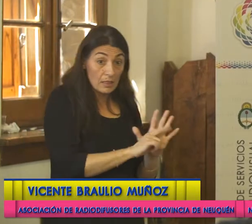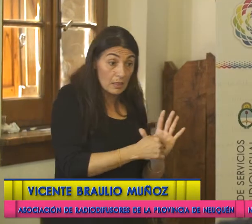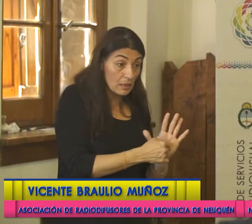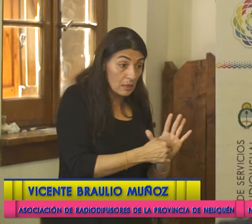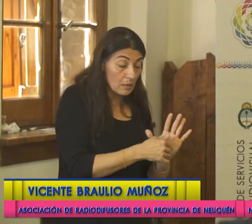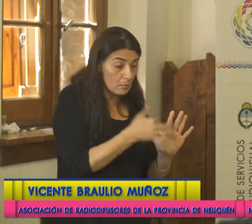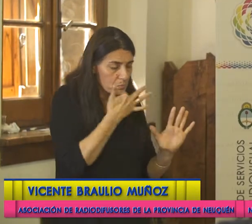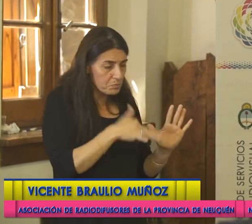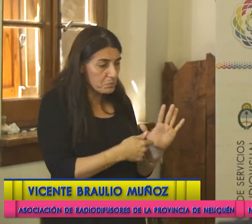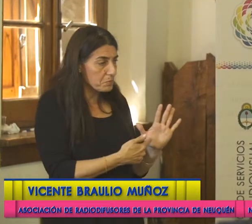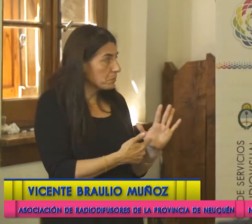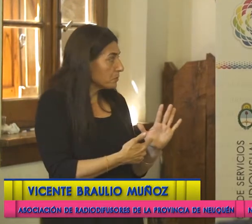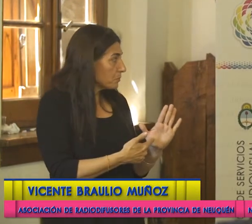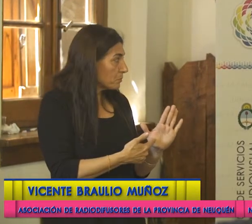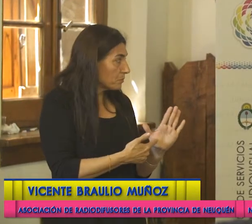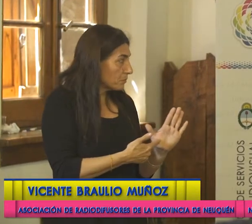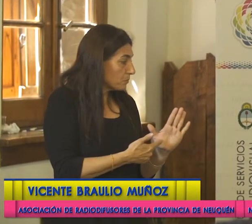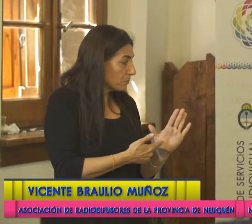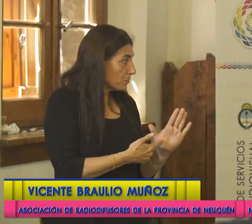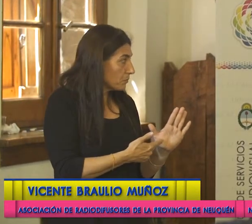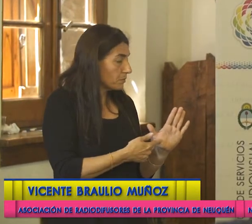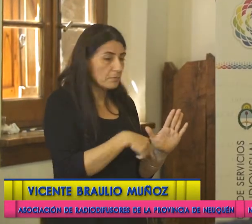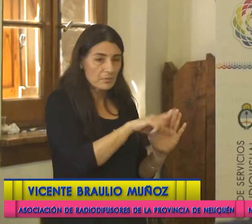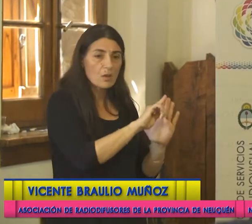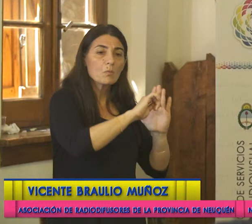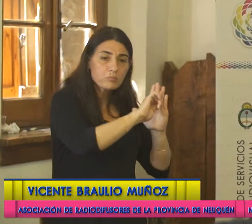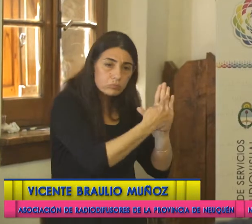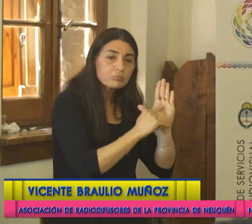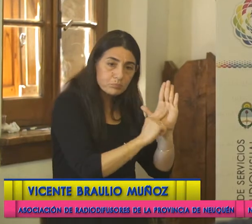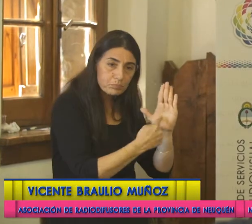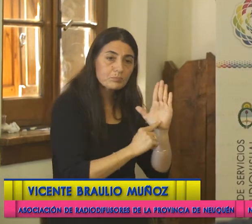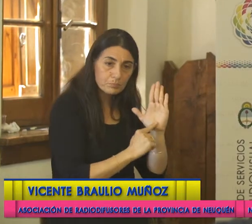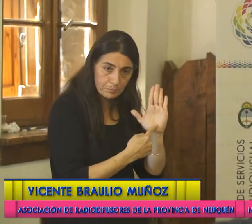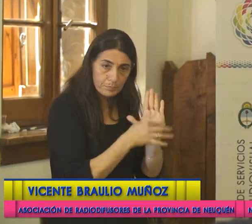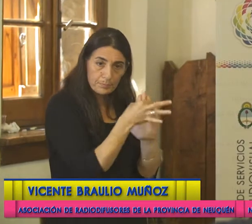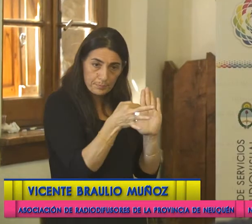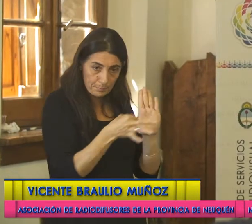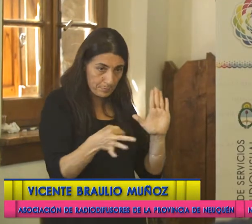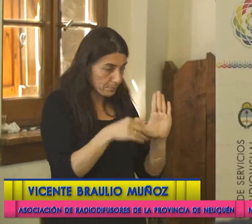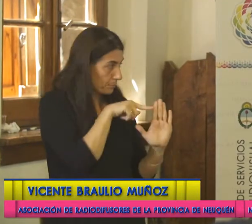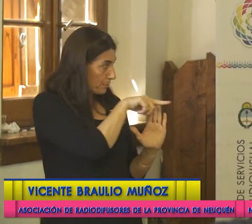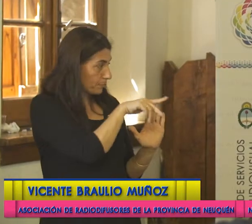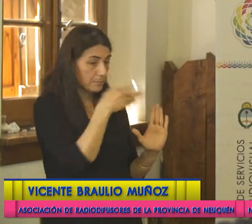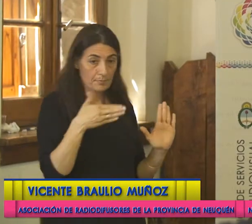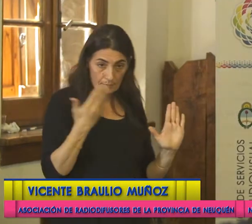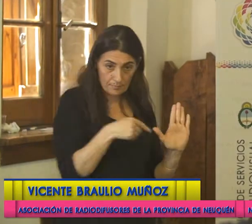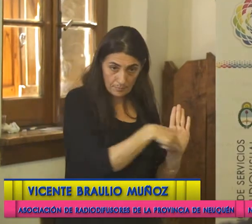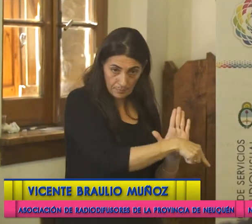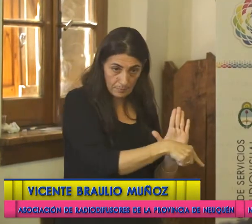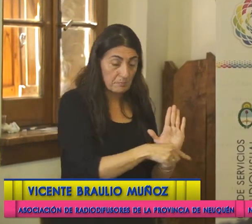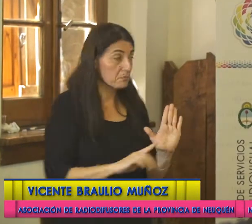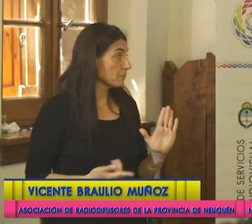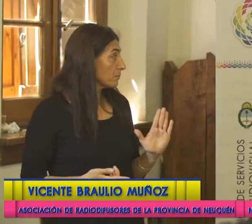cual pasamos a desglosar en este momento es decimos que no estamos